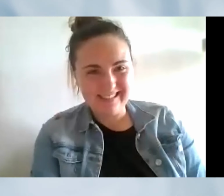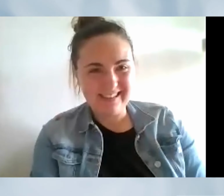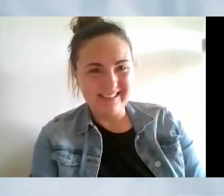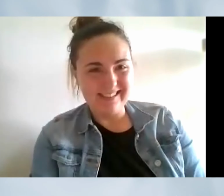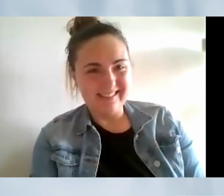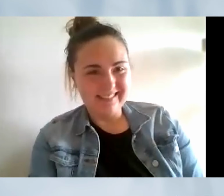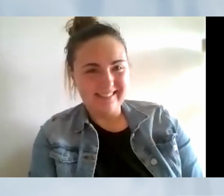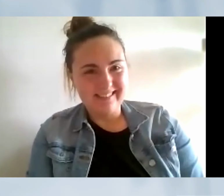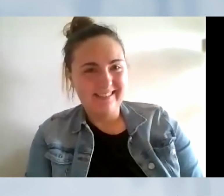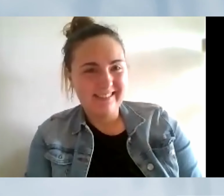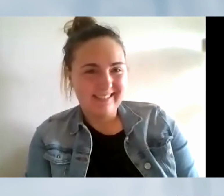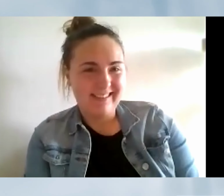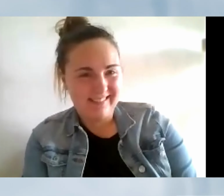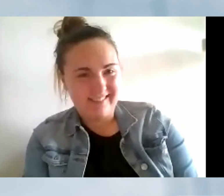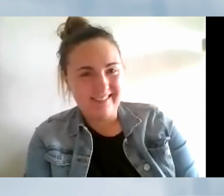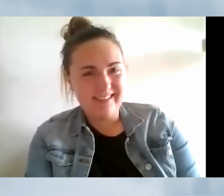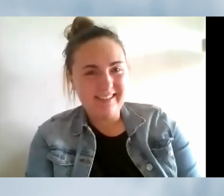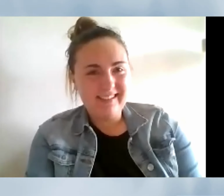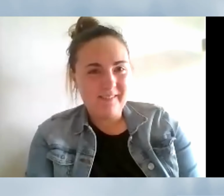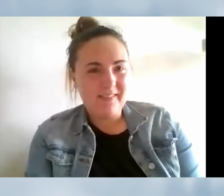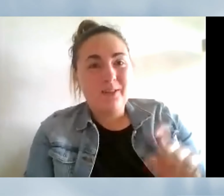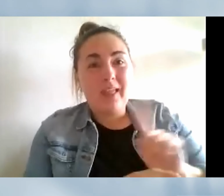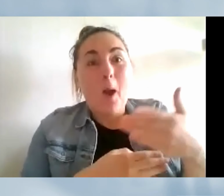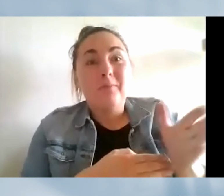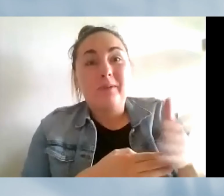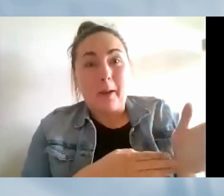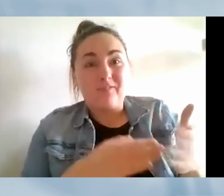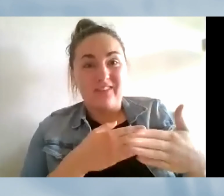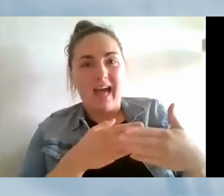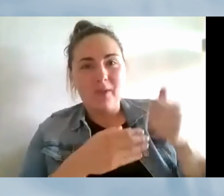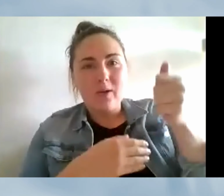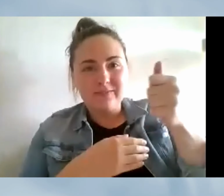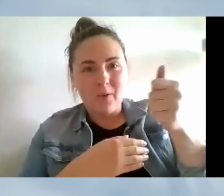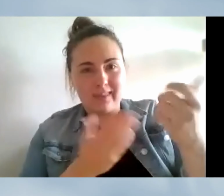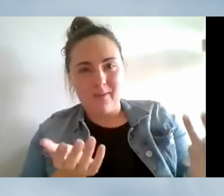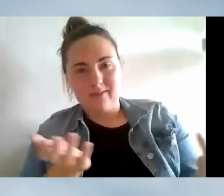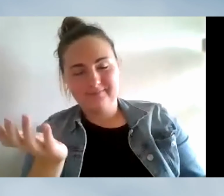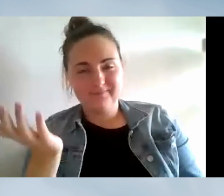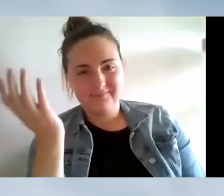ne odpremo vrat, ker ne želimo obiskovalcev, ampak ni res, a ne, ker ne slišimo zvonca in